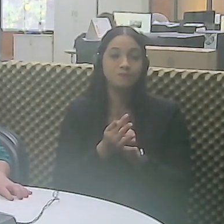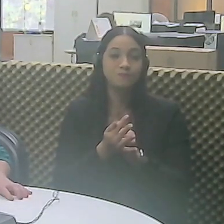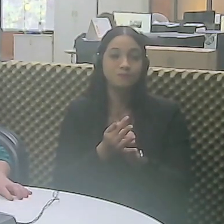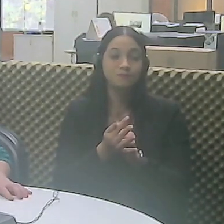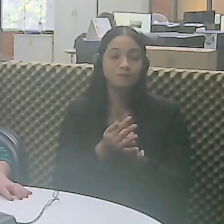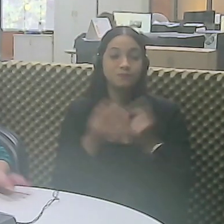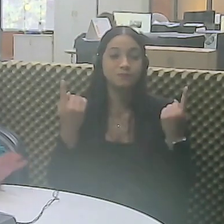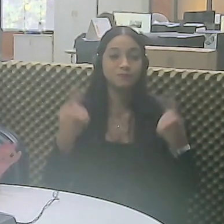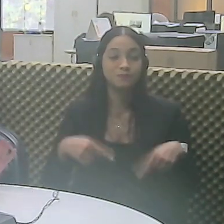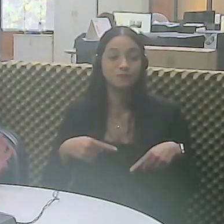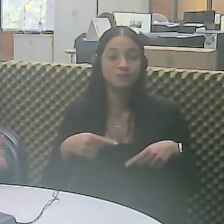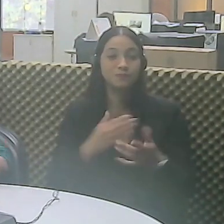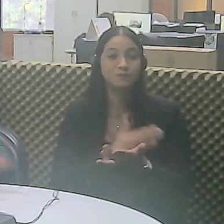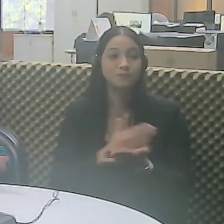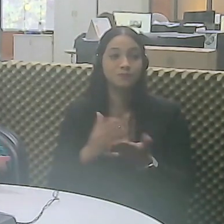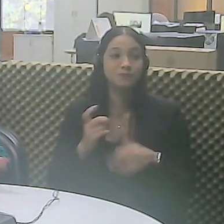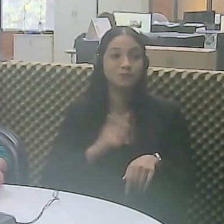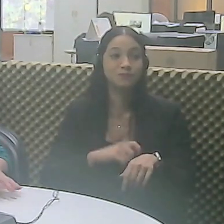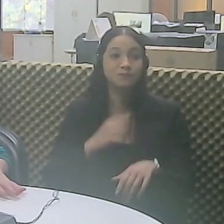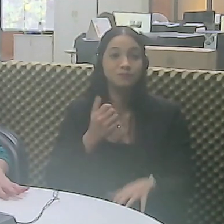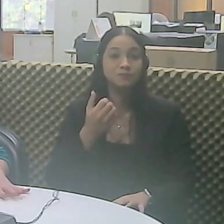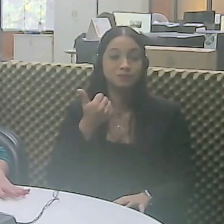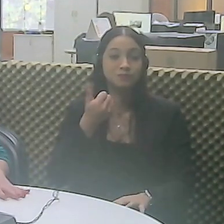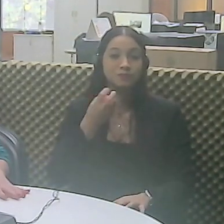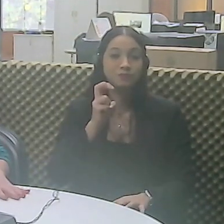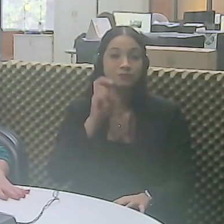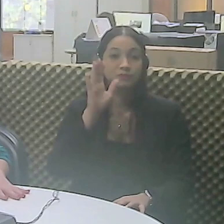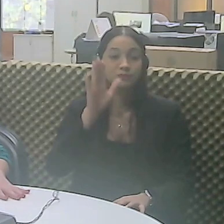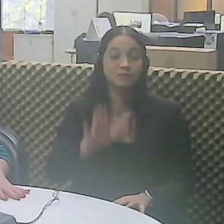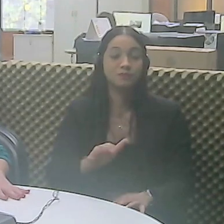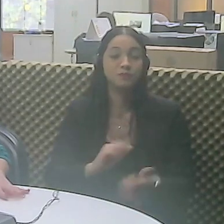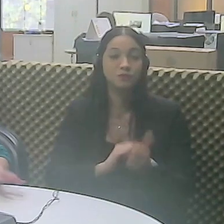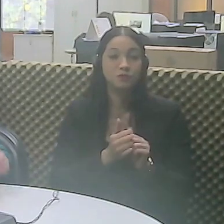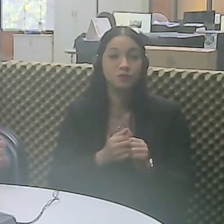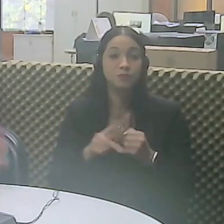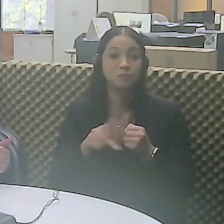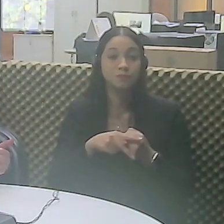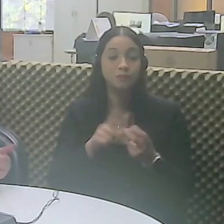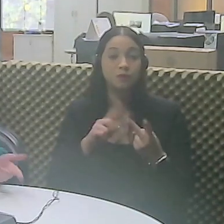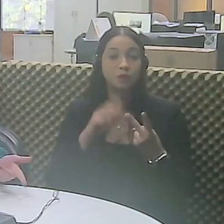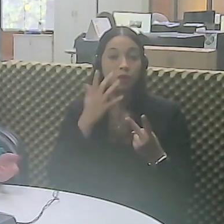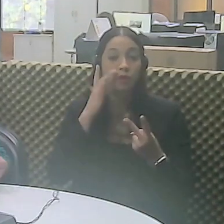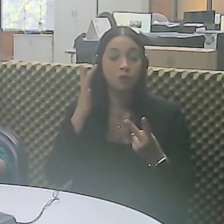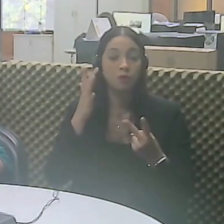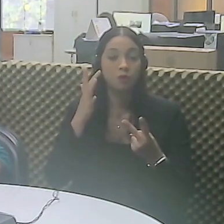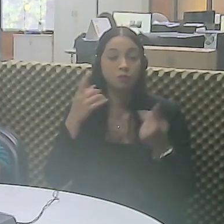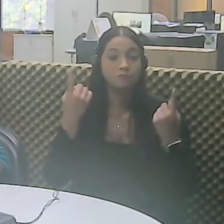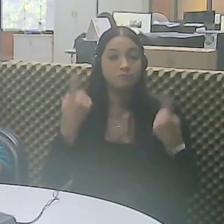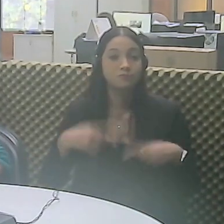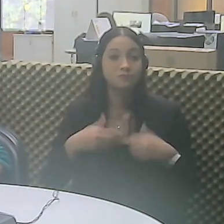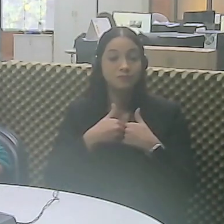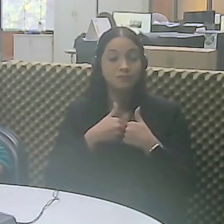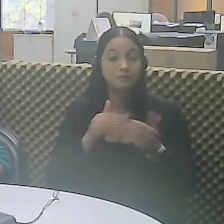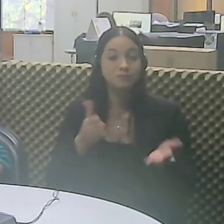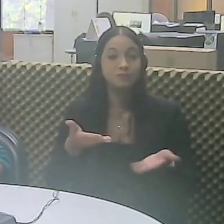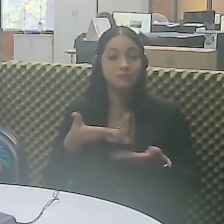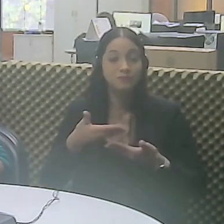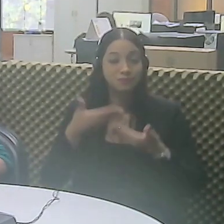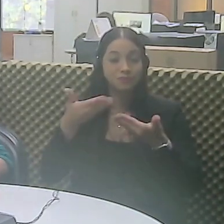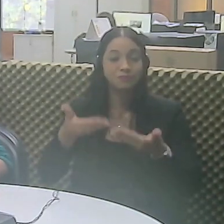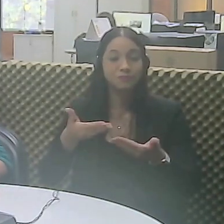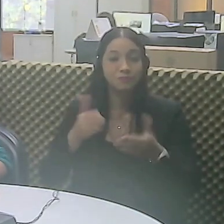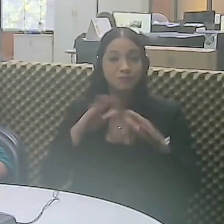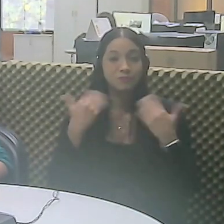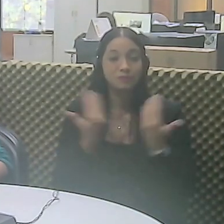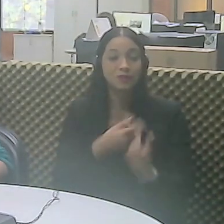A competição começa às 15h com jogos pelas séries Prata e Ouro. As partidas são abertas ao público na